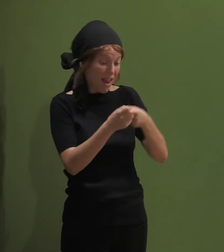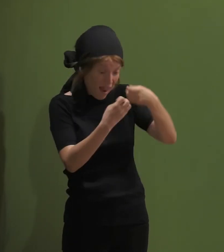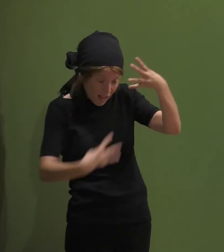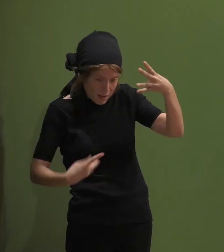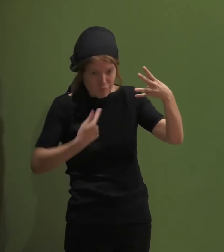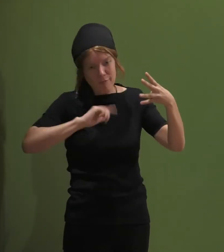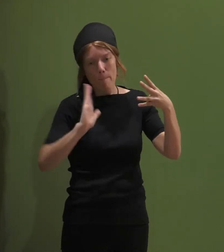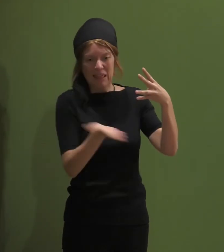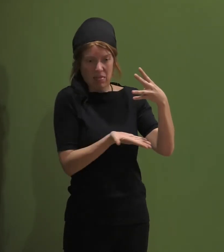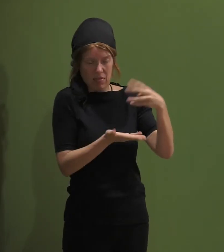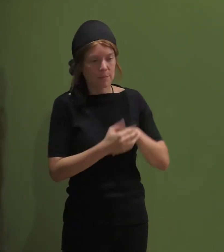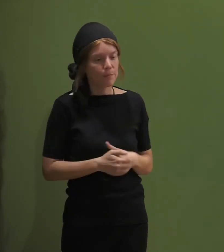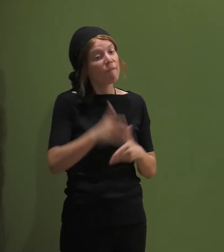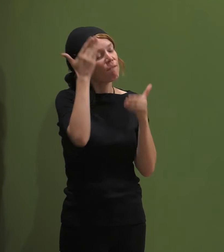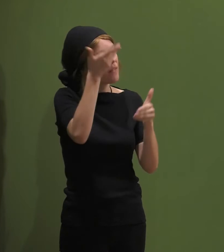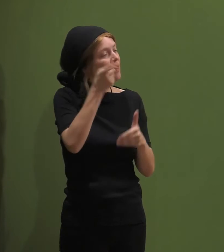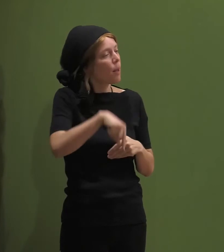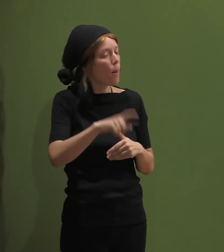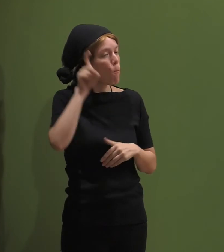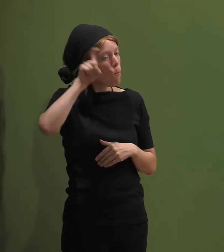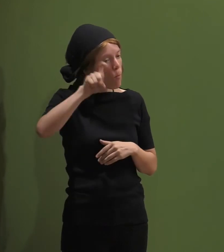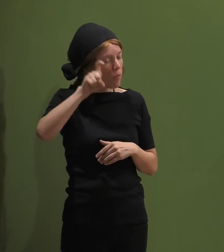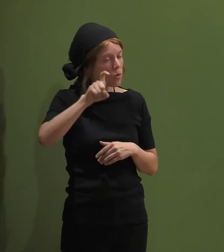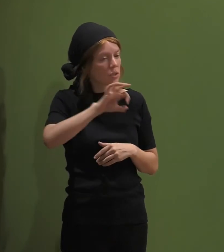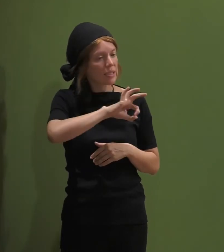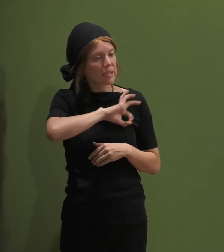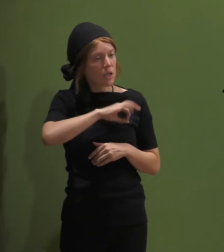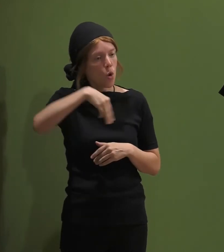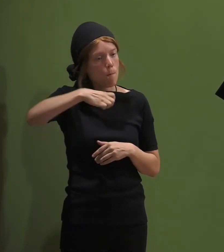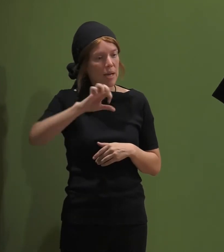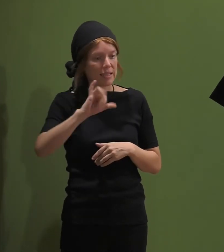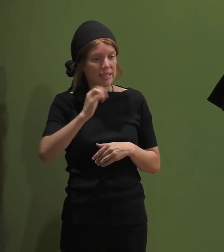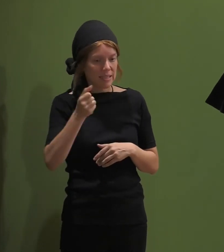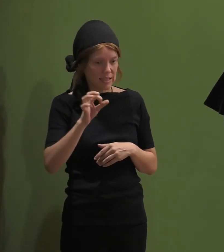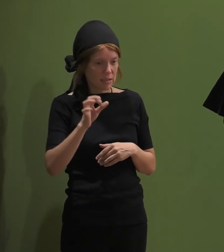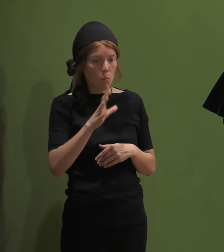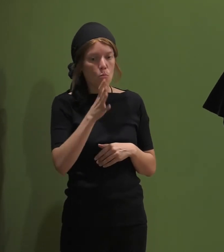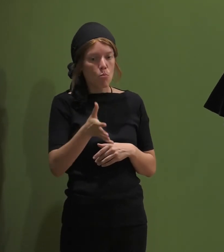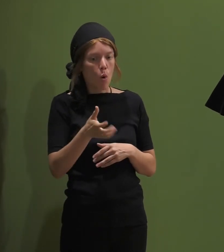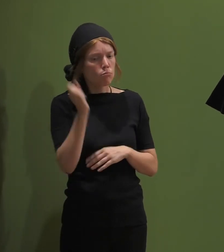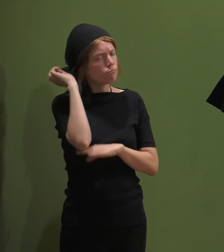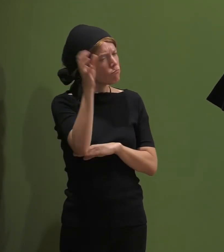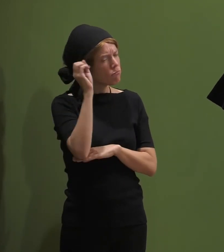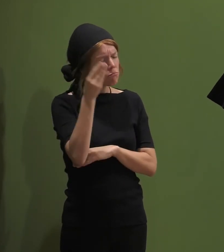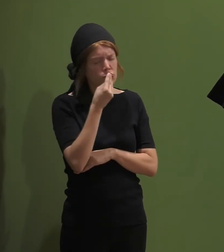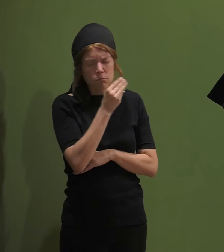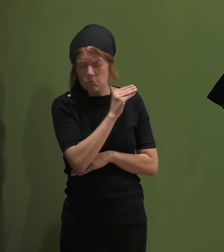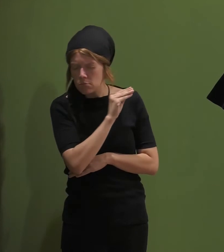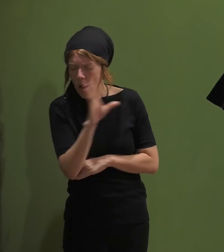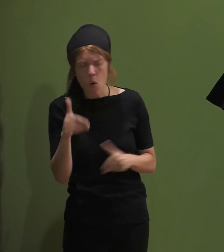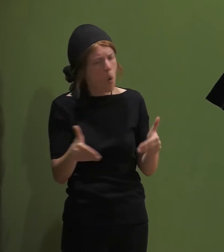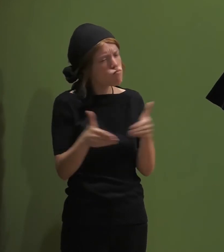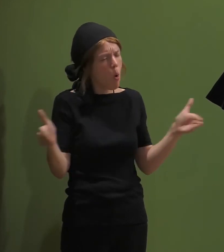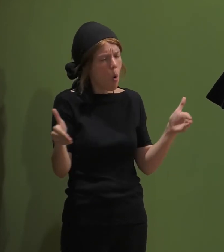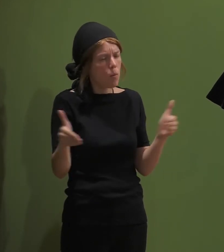lista. Mi felicitación al profesor Francisco Javier Mesías Díez por su magnífica exposición de la lección inaugural de